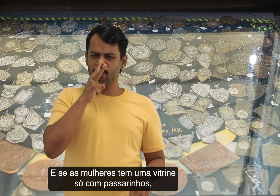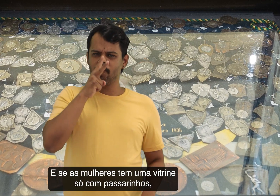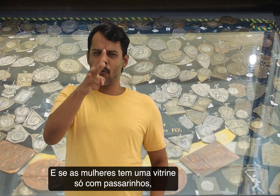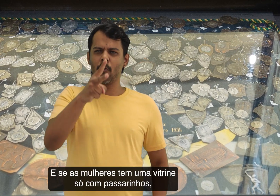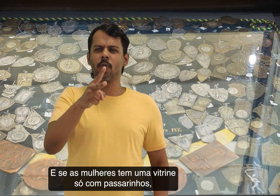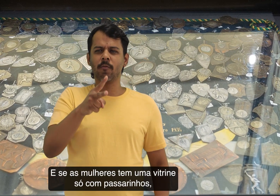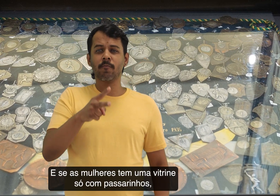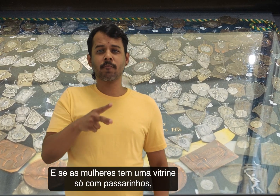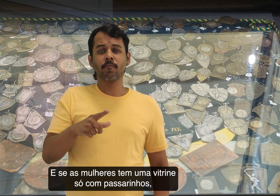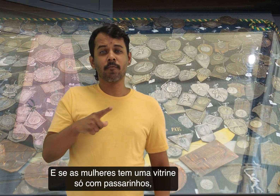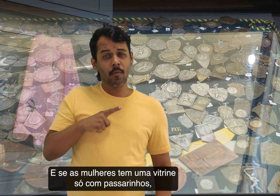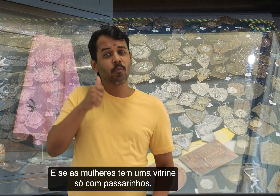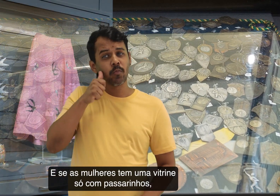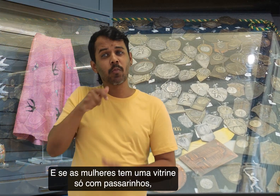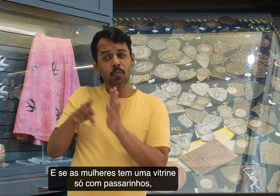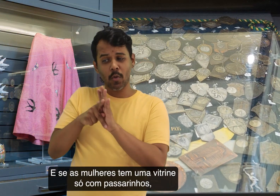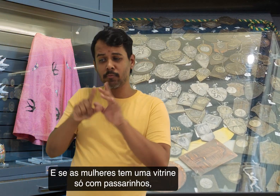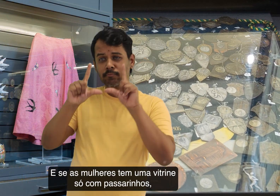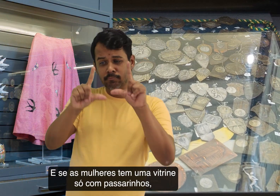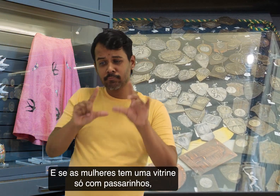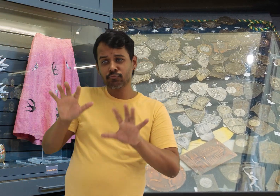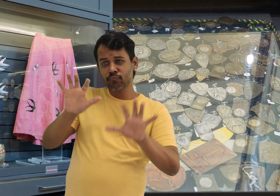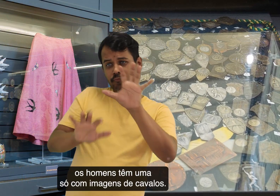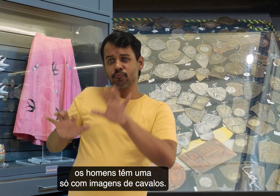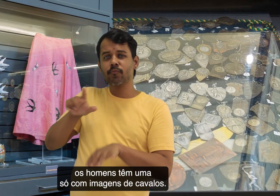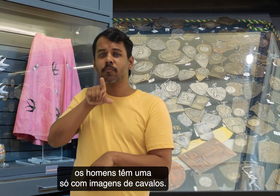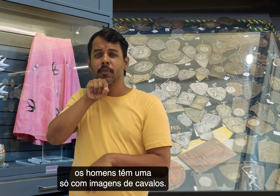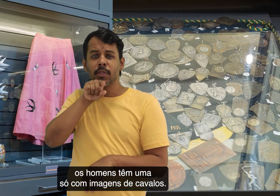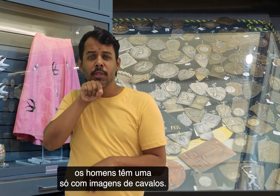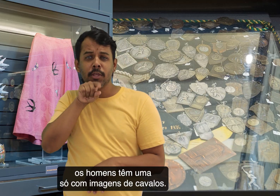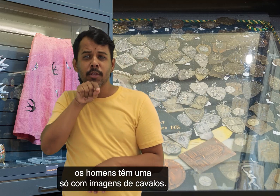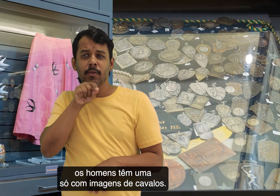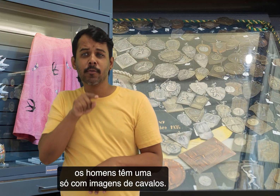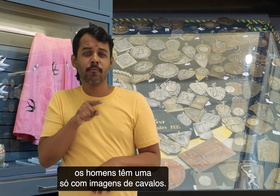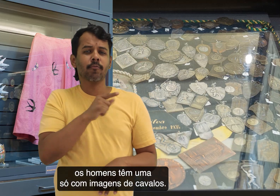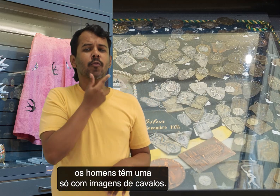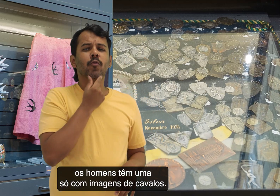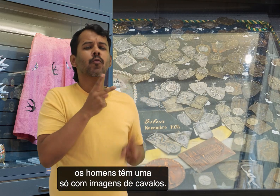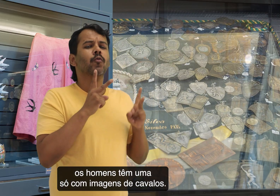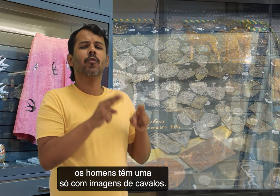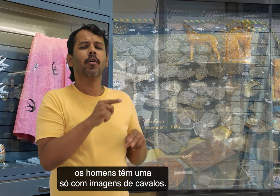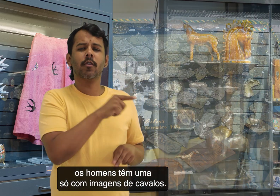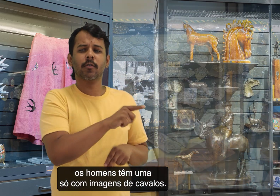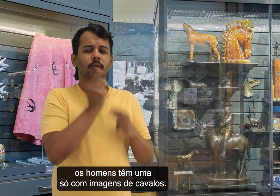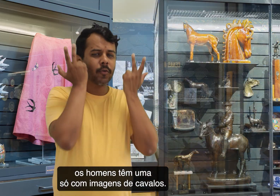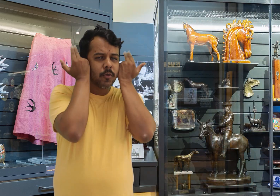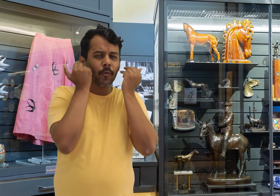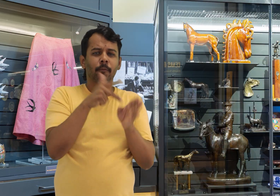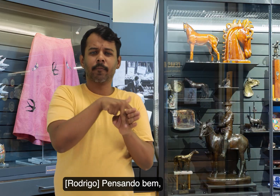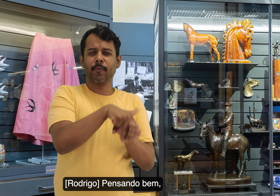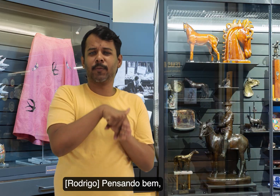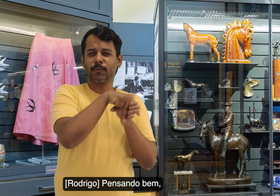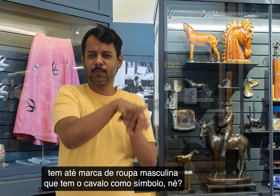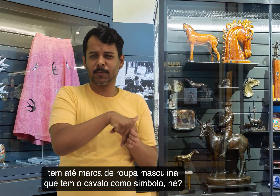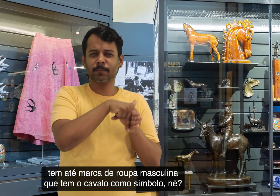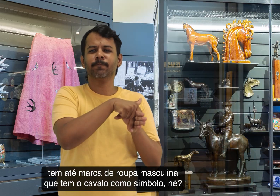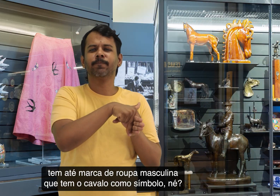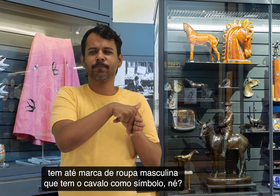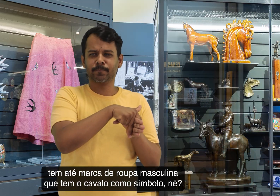se as mulheres têm uma vitrine só com passarinhos, os homens têm uma só com imagens de cavalos. Pensando bem, tem até